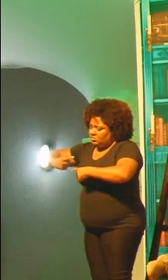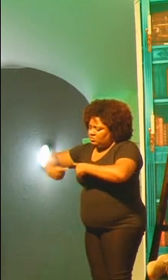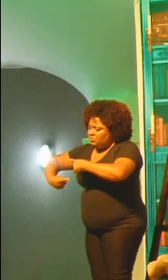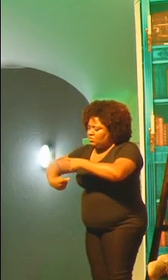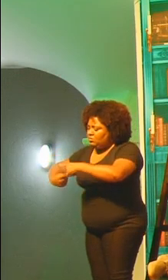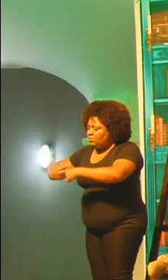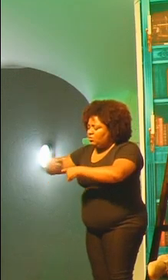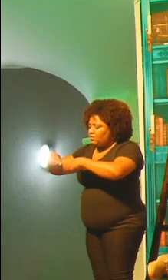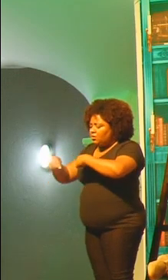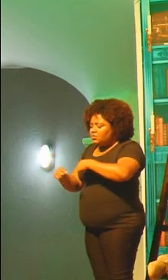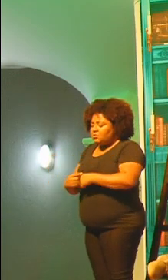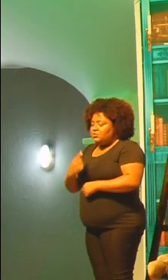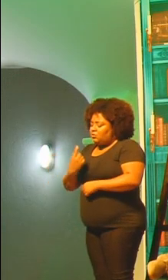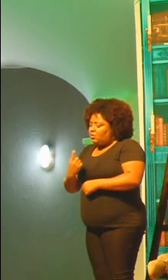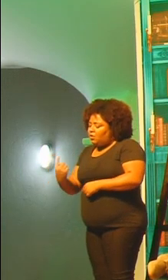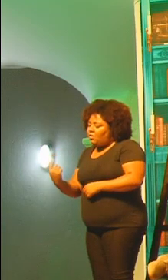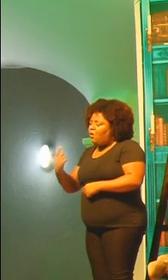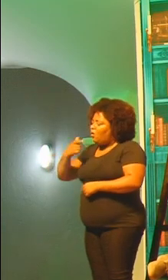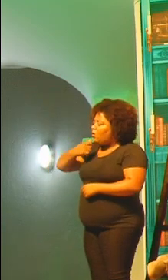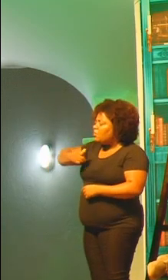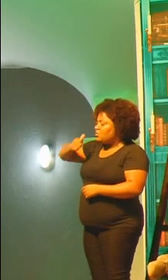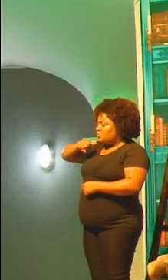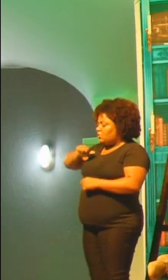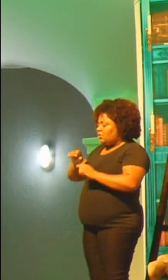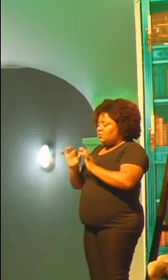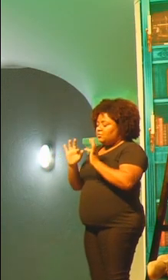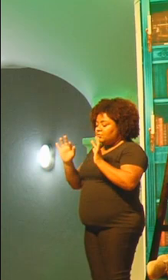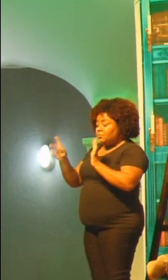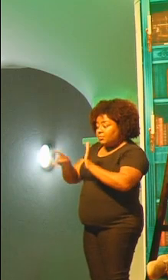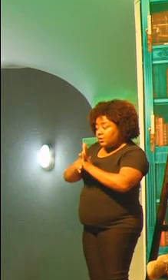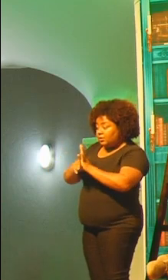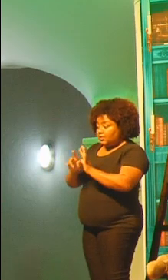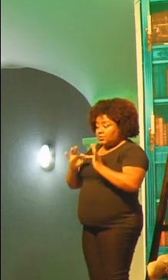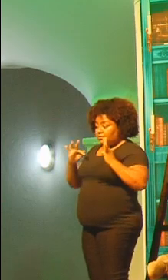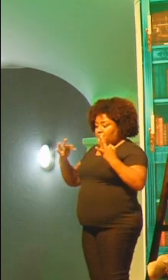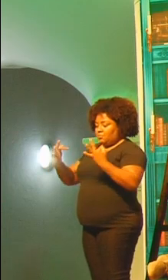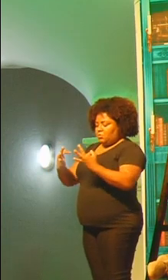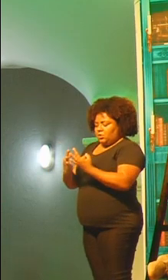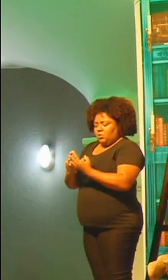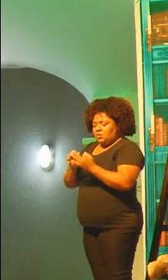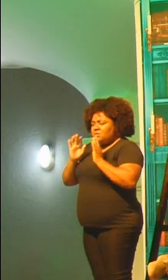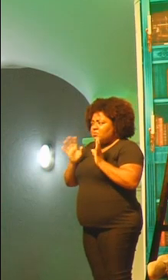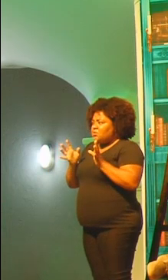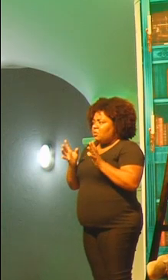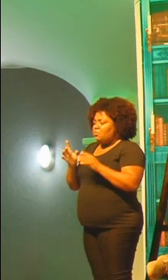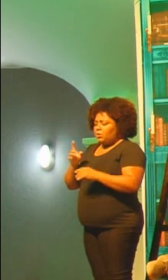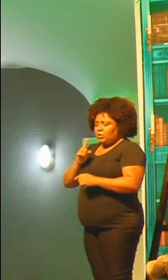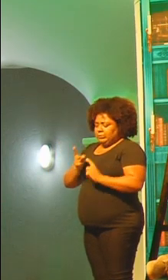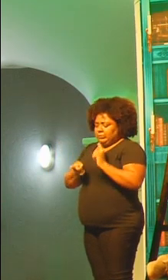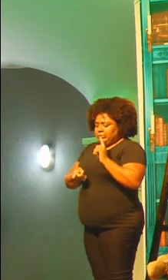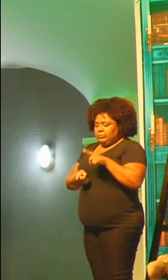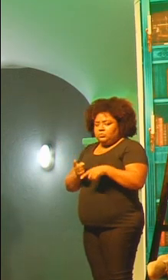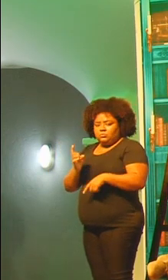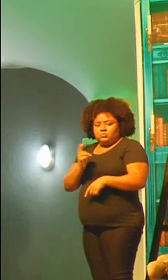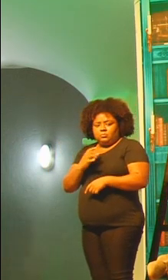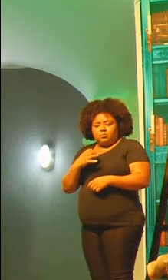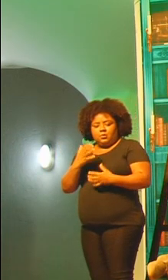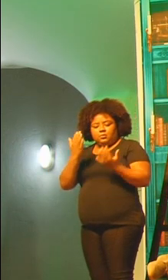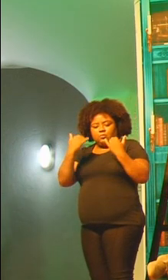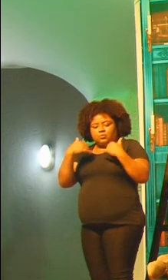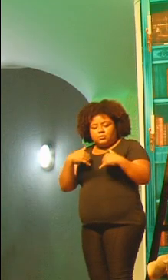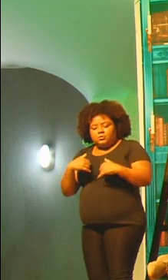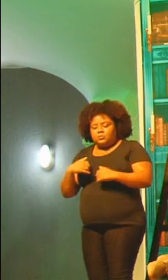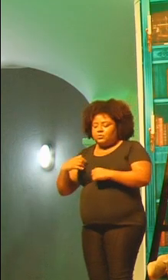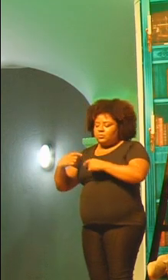homens e mulheres da nossa família. Nós sempre estivemos sob o seu domínio. O medo estava em nossos